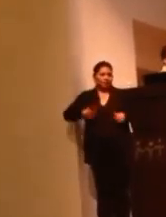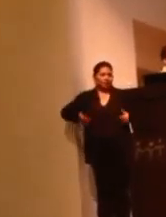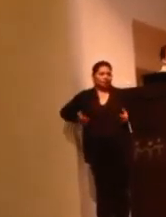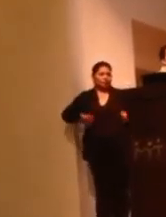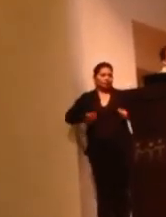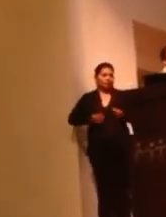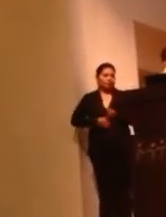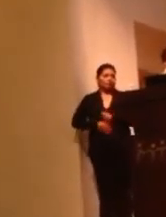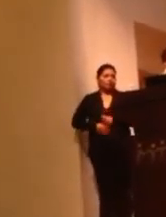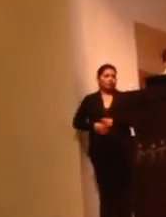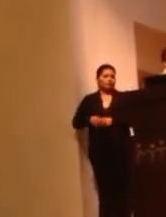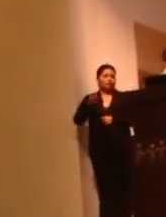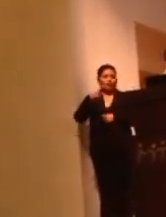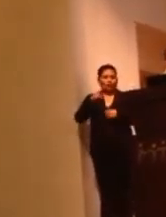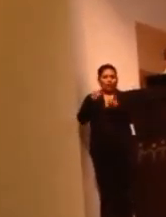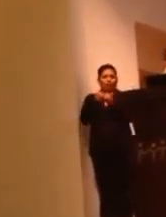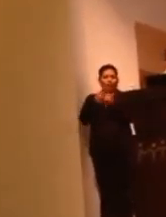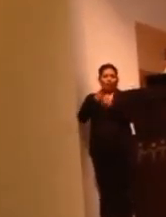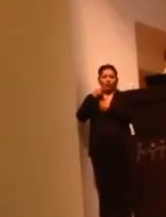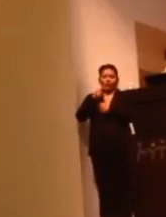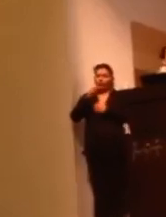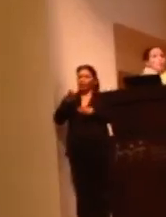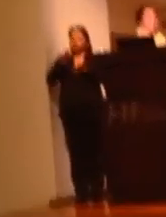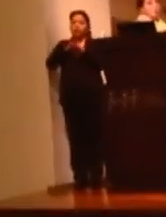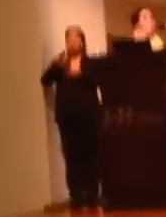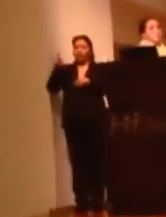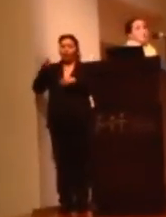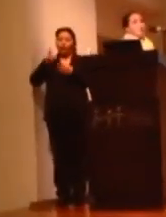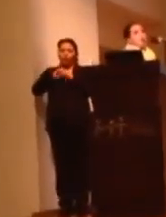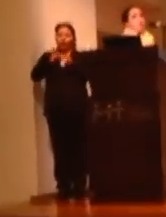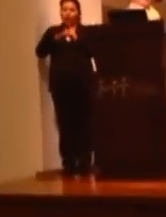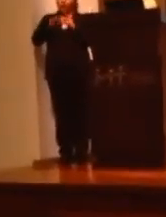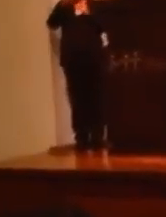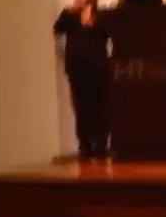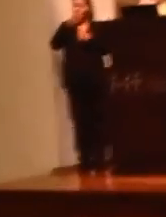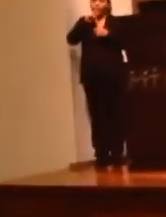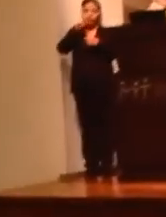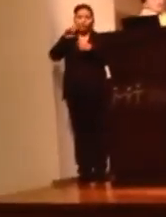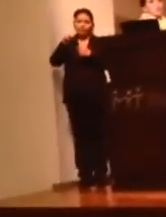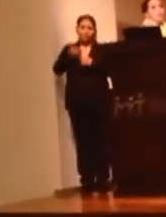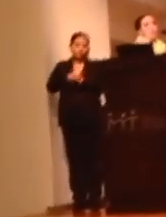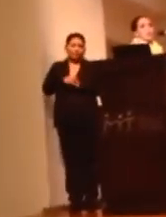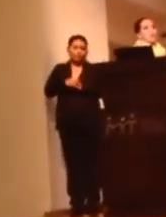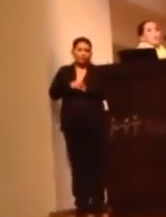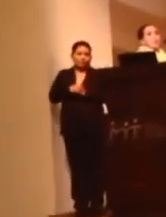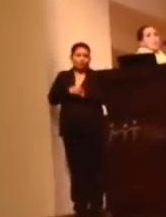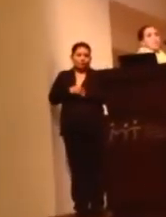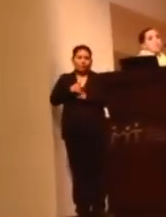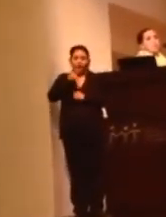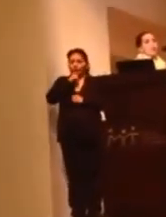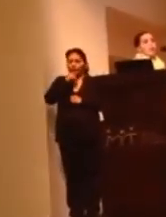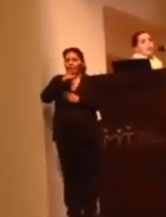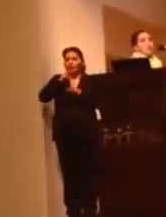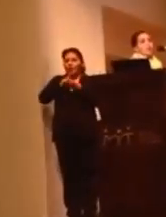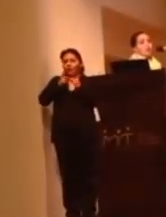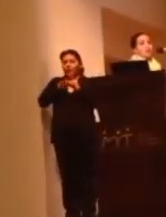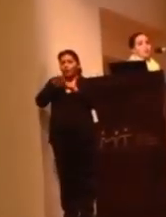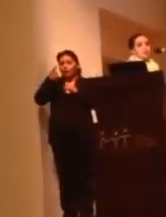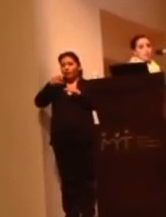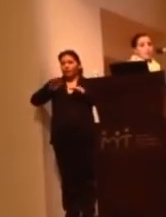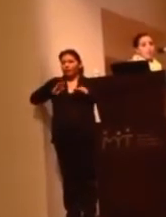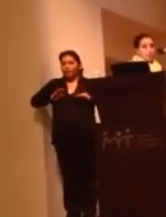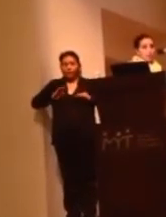Igual, esto sí es súper recomendado que no se combine con antidepresivos. Generalmente se recetan antidepresivos para